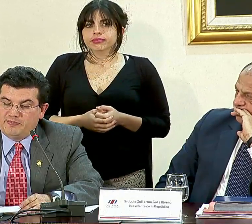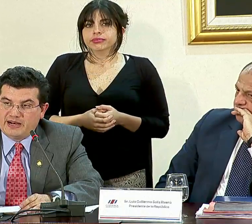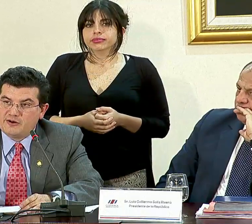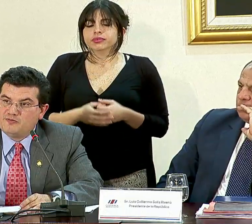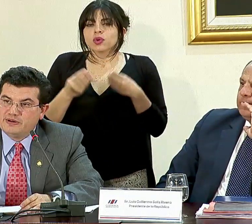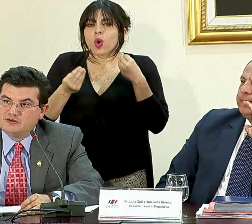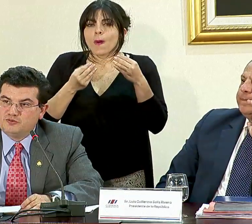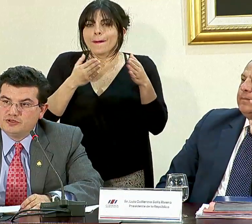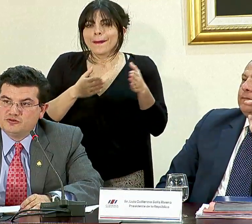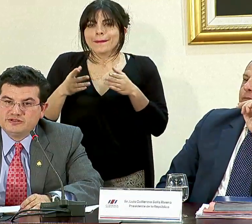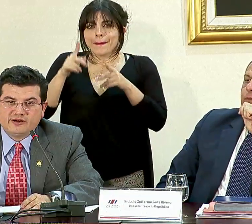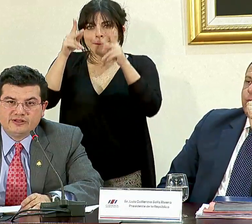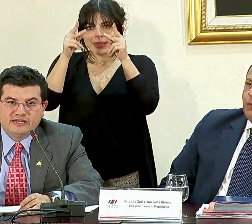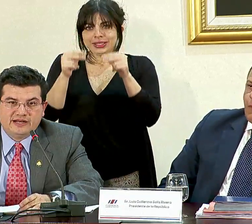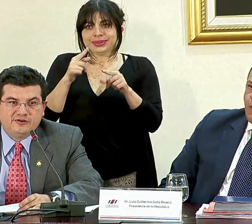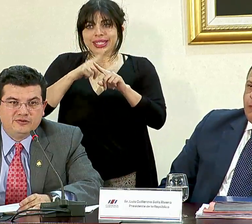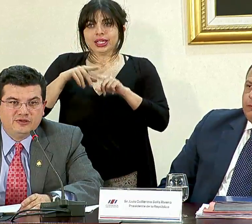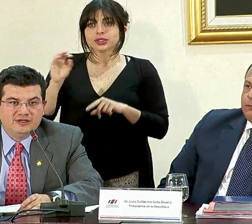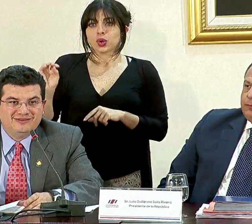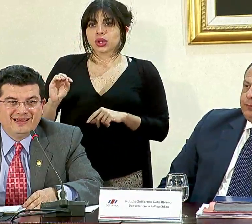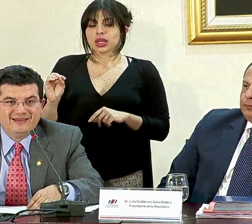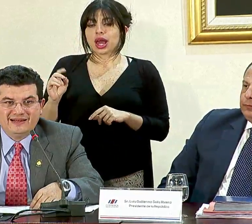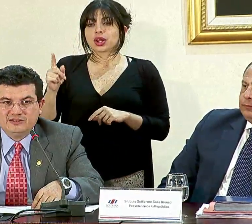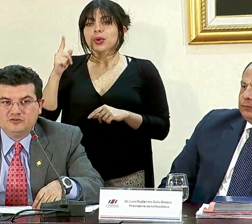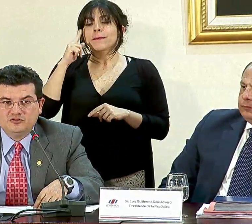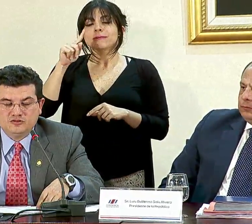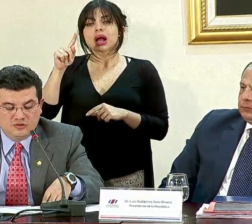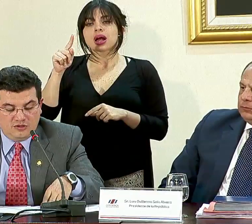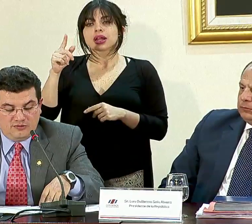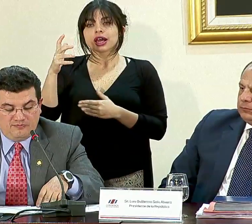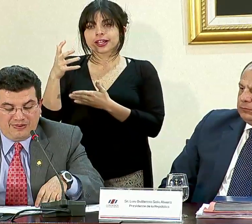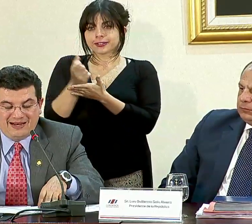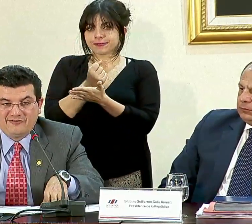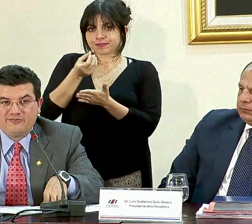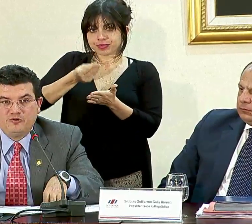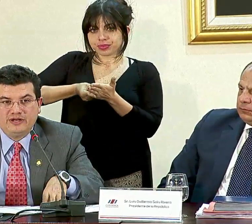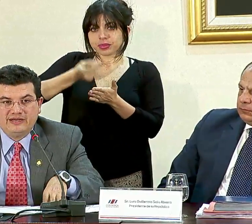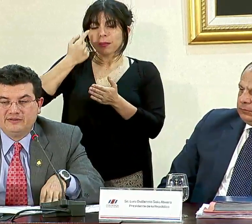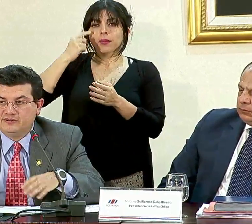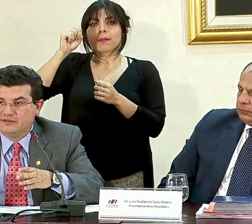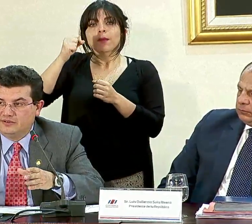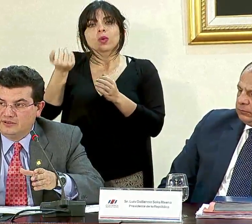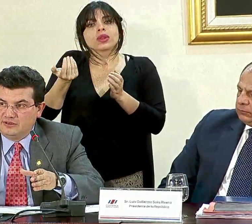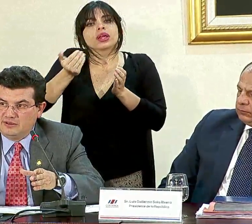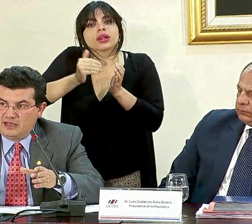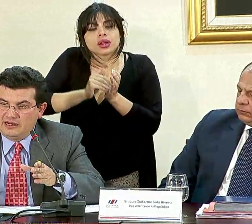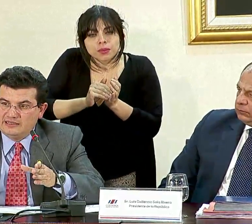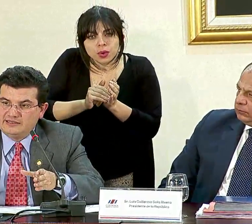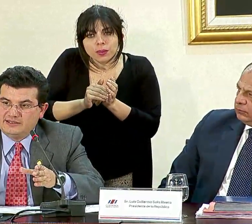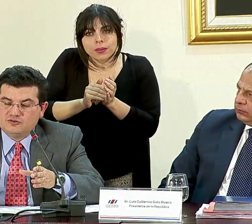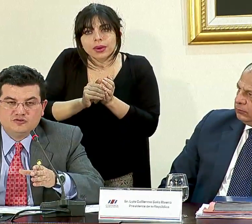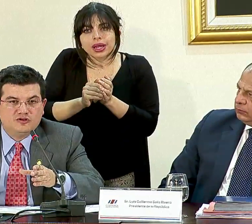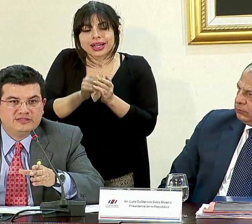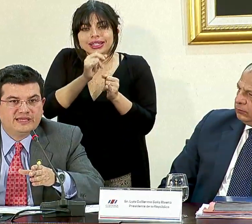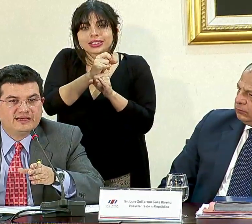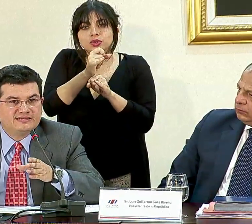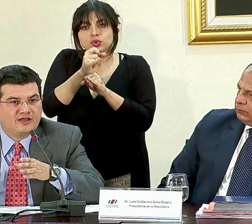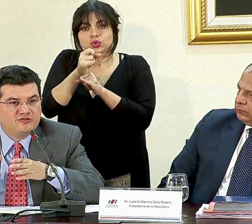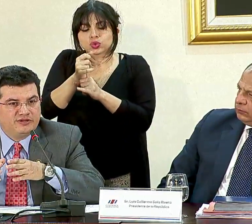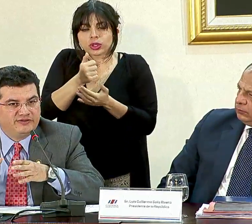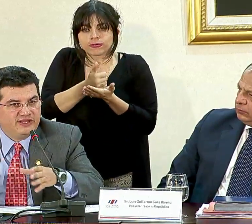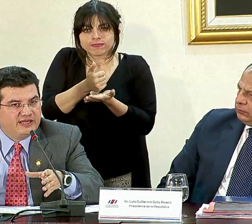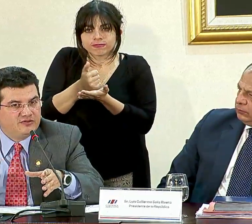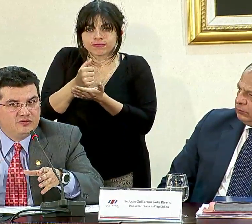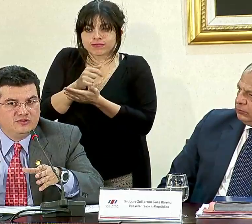de preparar un presupuesto extraordinario de ingresos para reponer a las instituciones que han